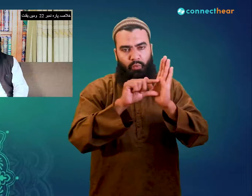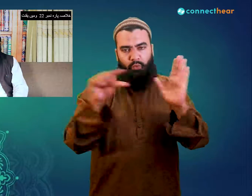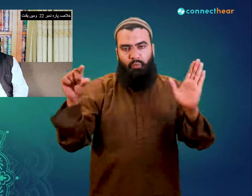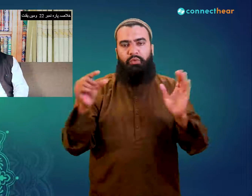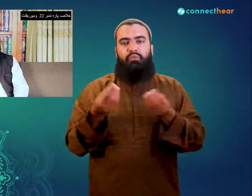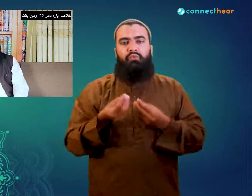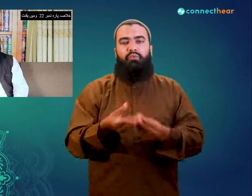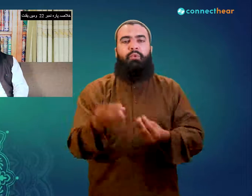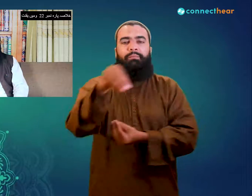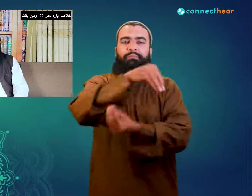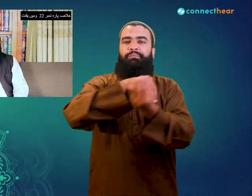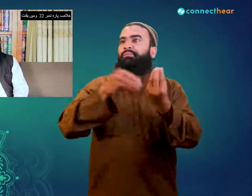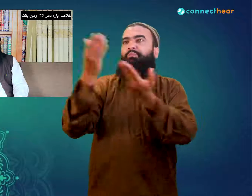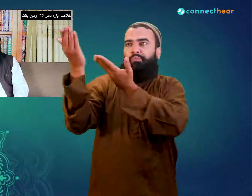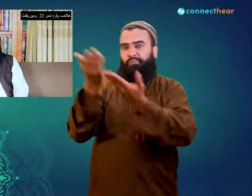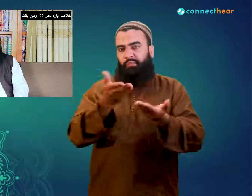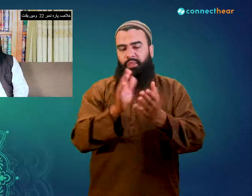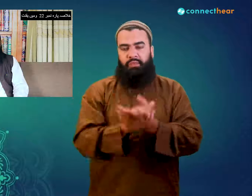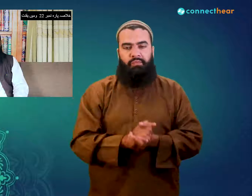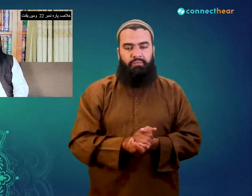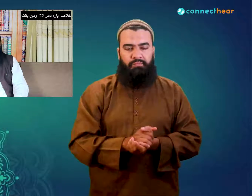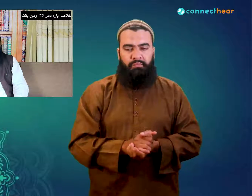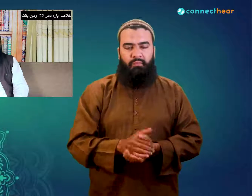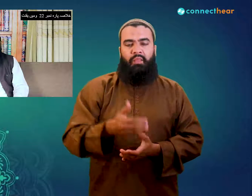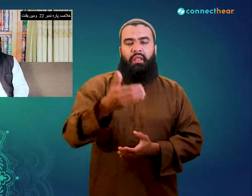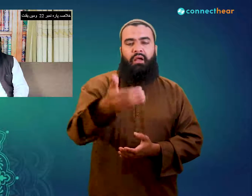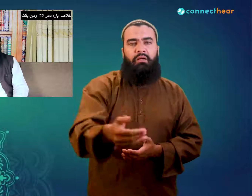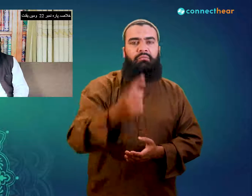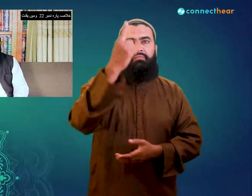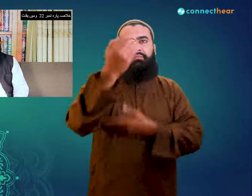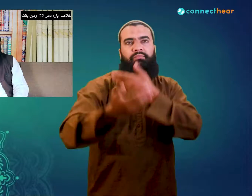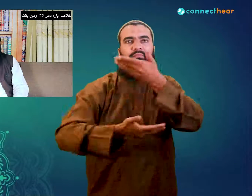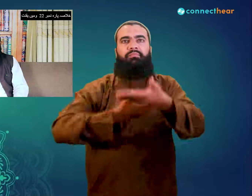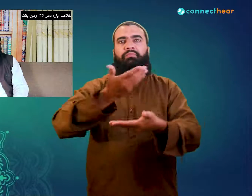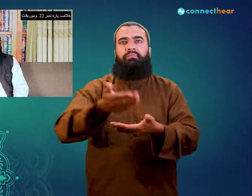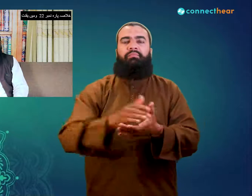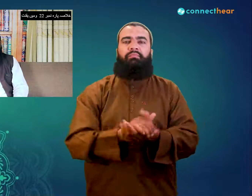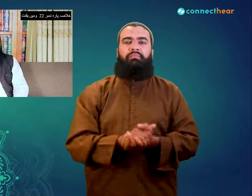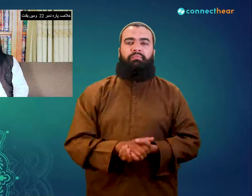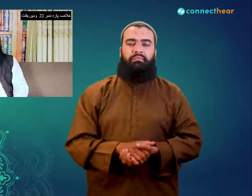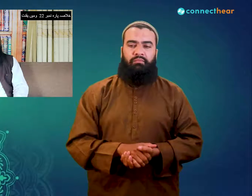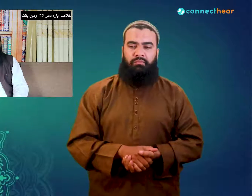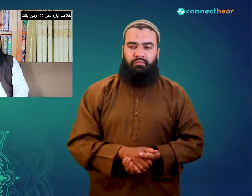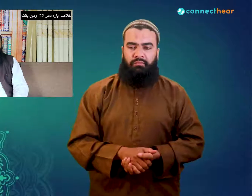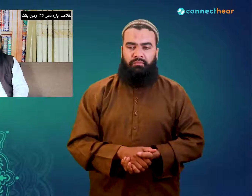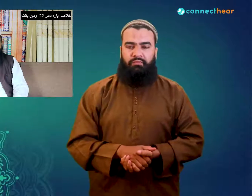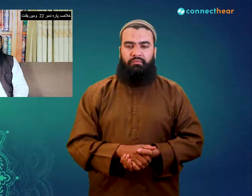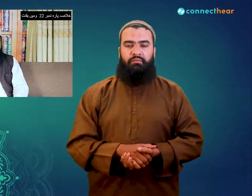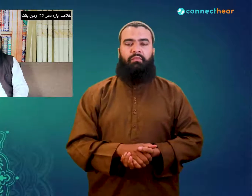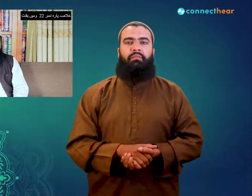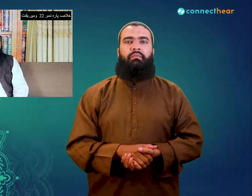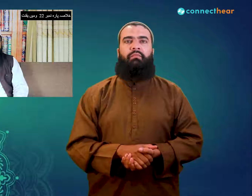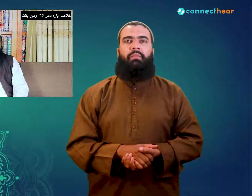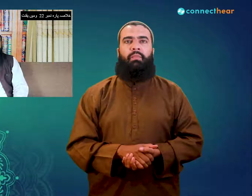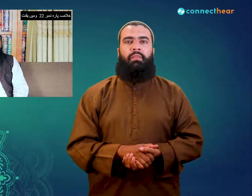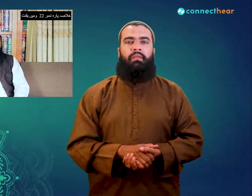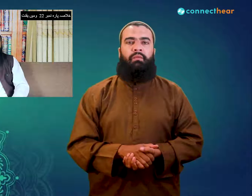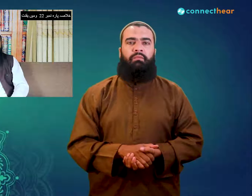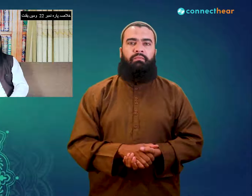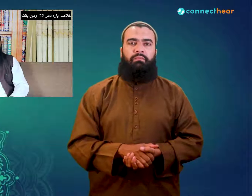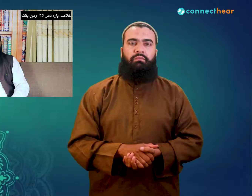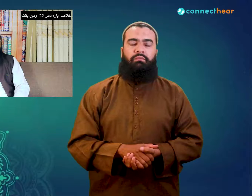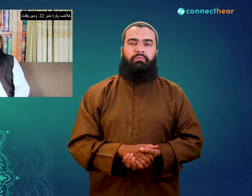ہے۔ رکوع 13 آیت نمبر 5، فلا تغرنکم الحیات الدنیا